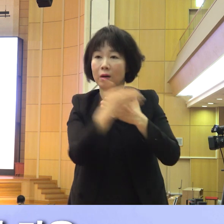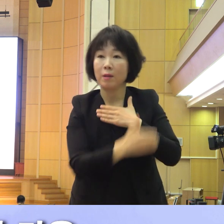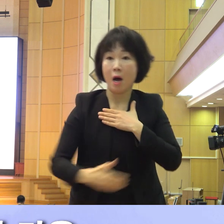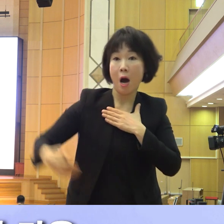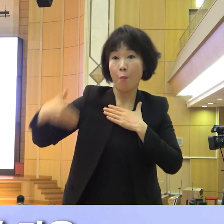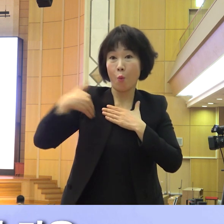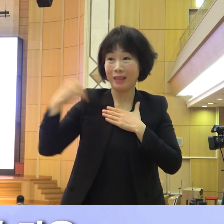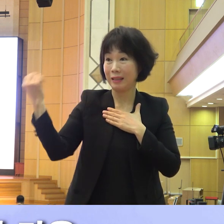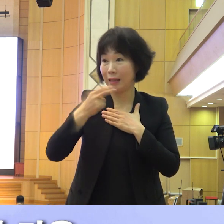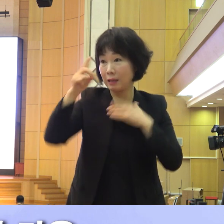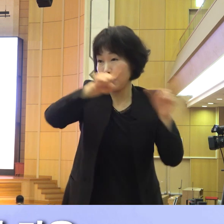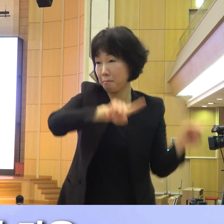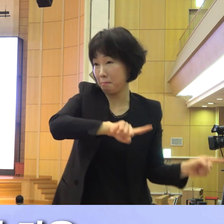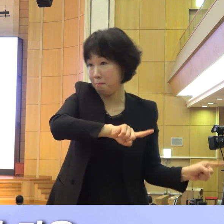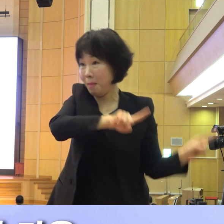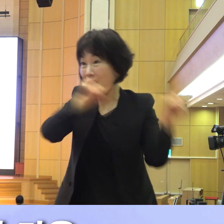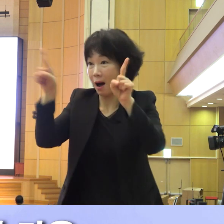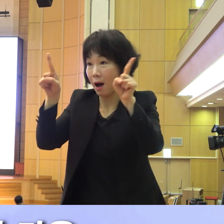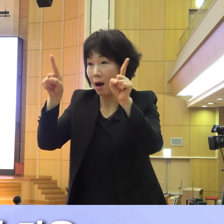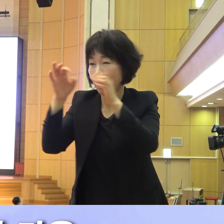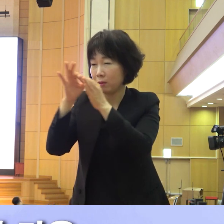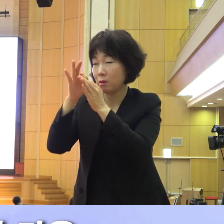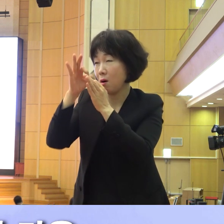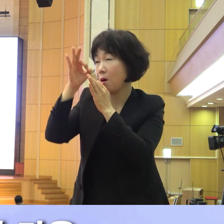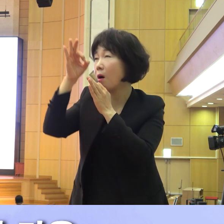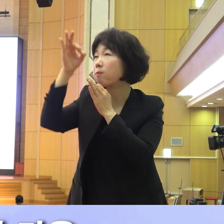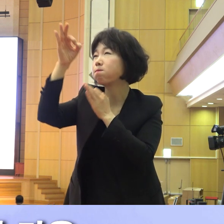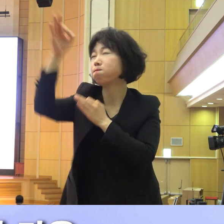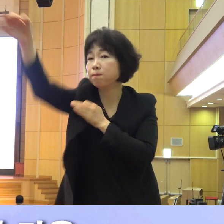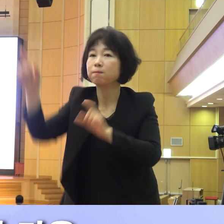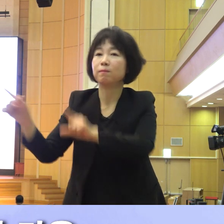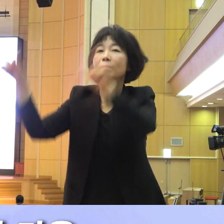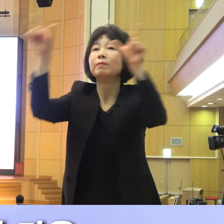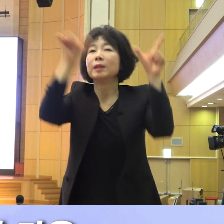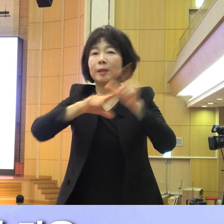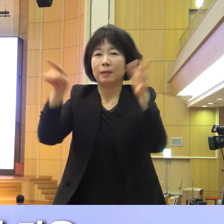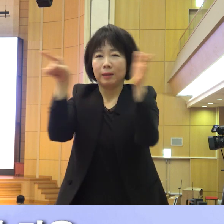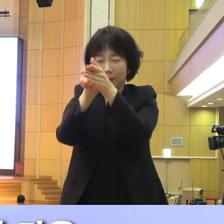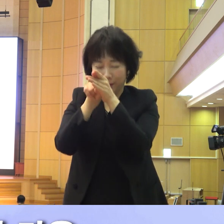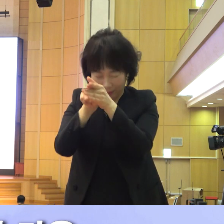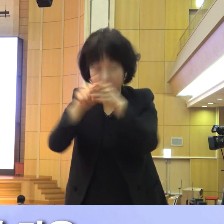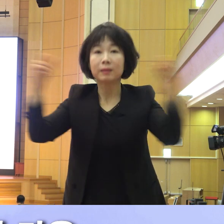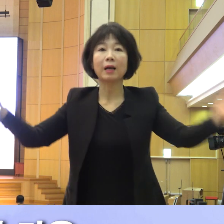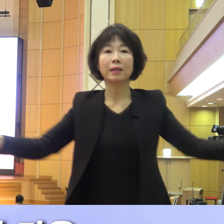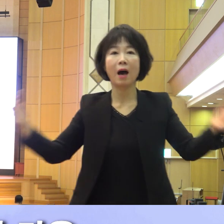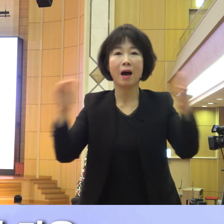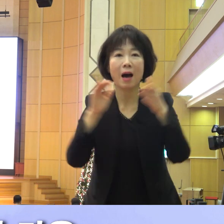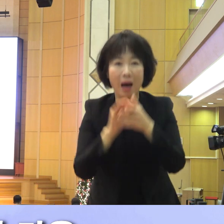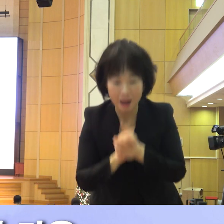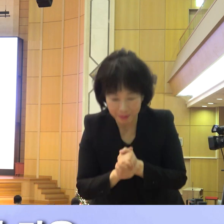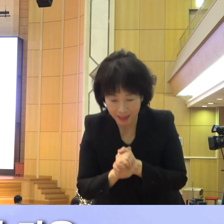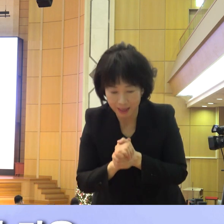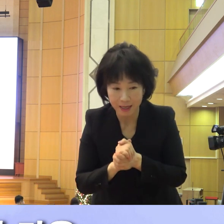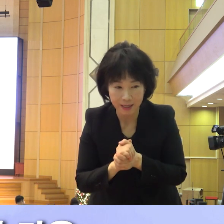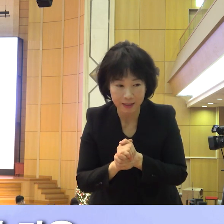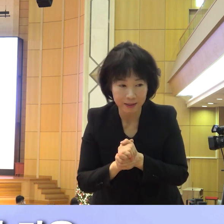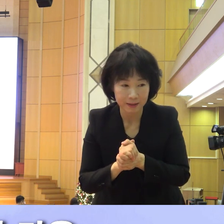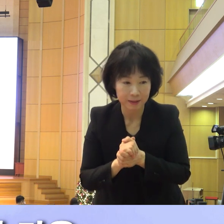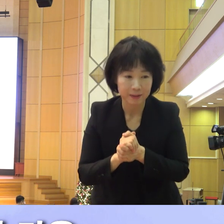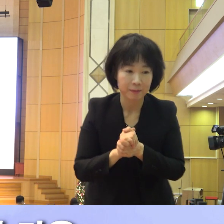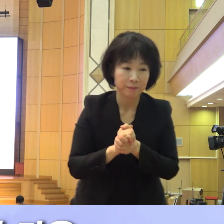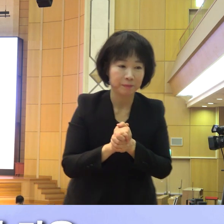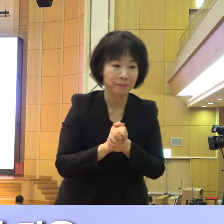주시는 것과 몸이 다시 사는 것과 영원히 사는 것을 싸우리라.